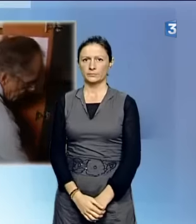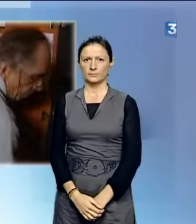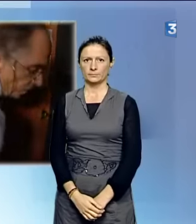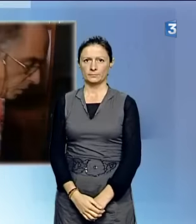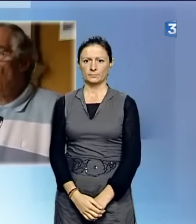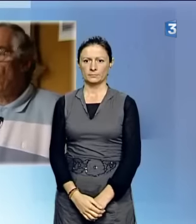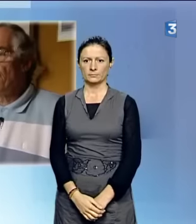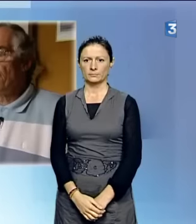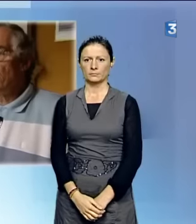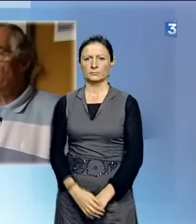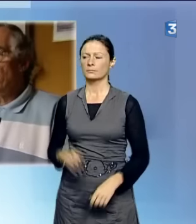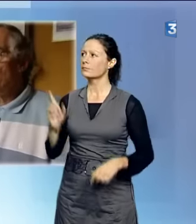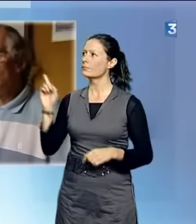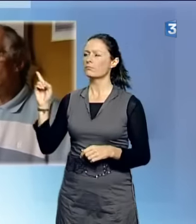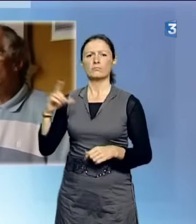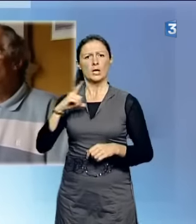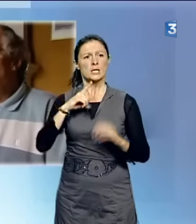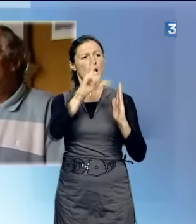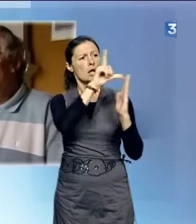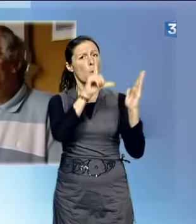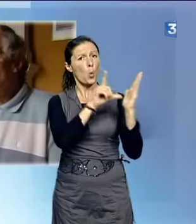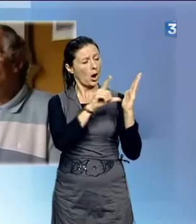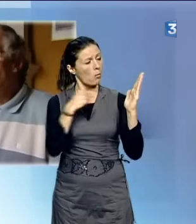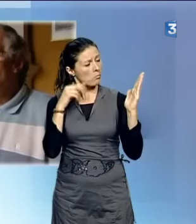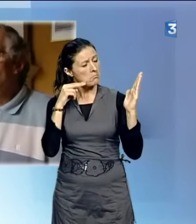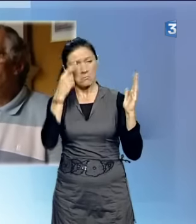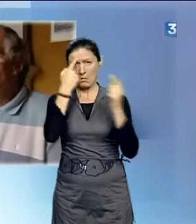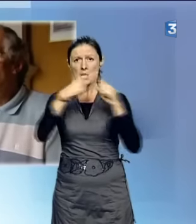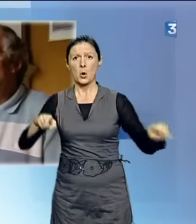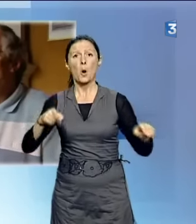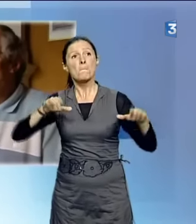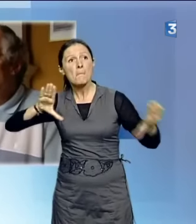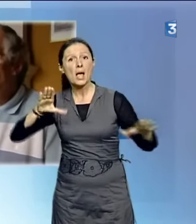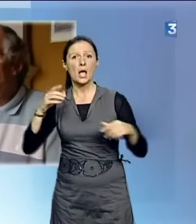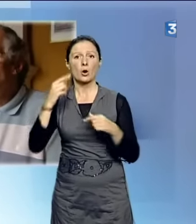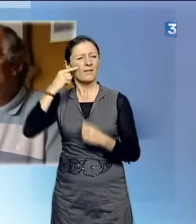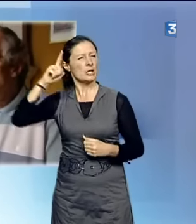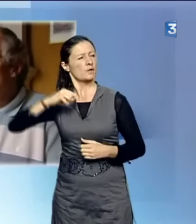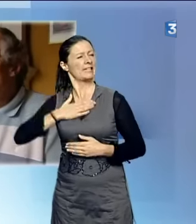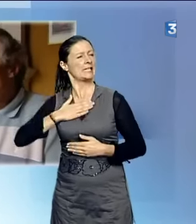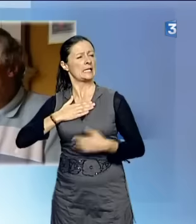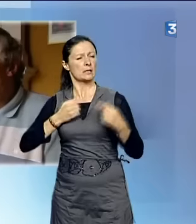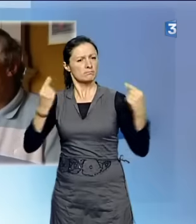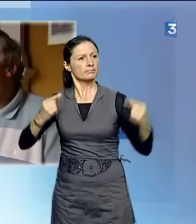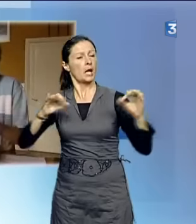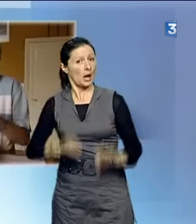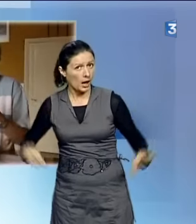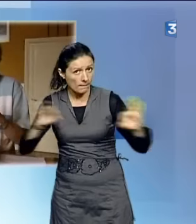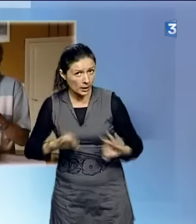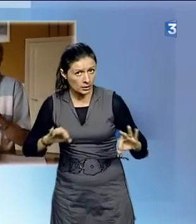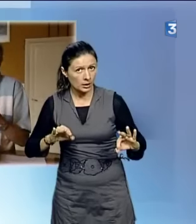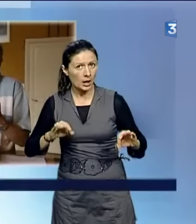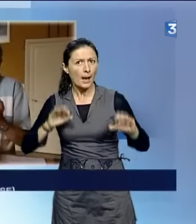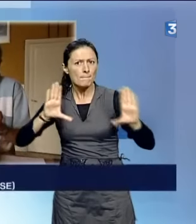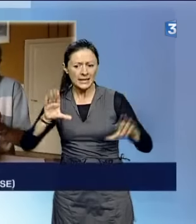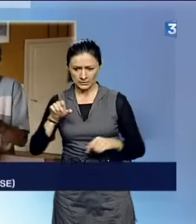Il y a des lois, si vous voulez, où je ne suis pas d'accord, mais qui ne jouent pas sur ma morale personnelle. Si